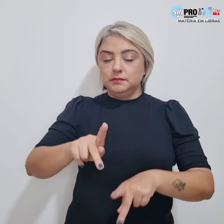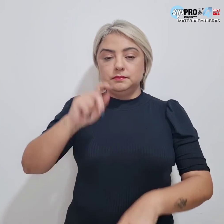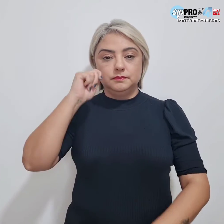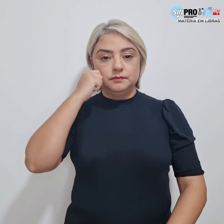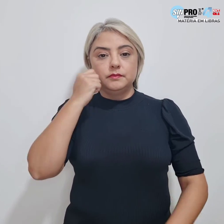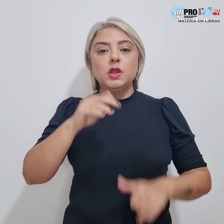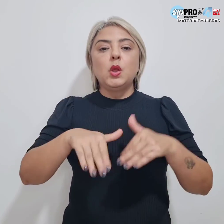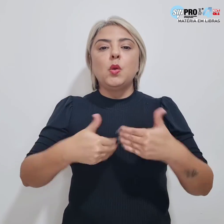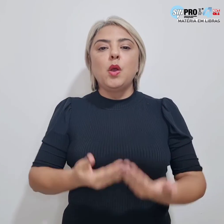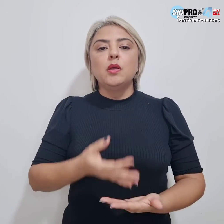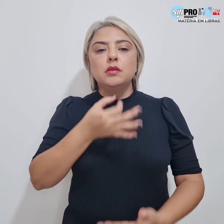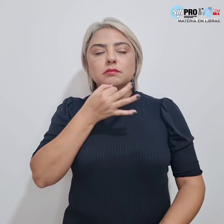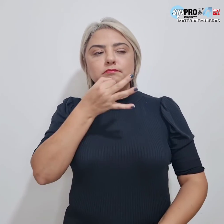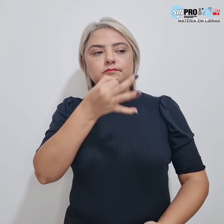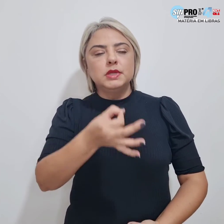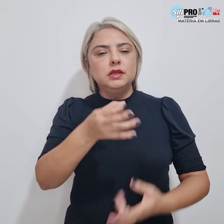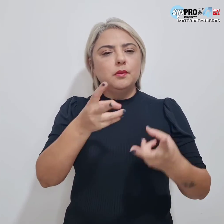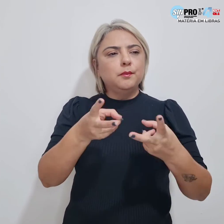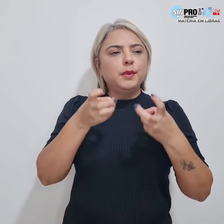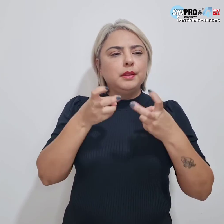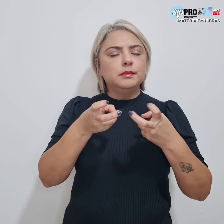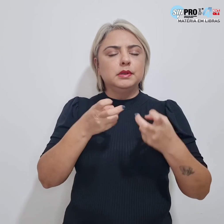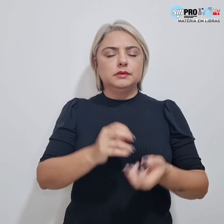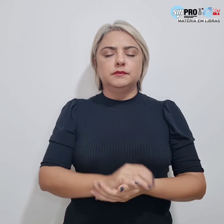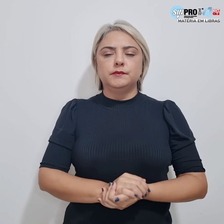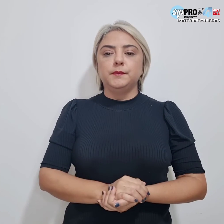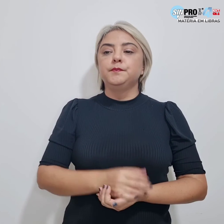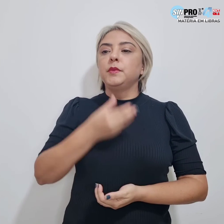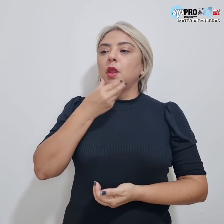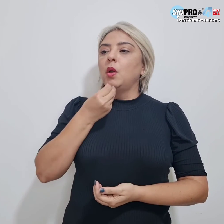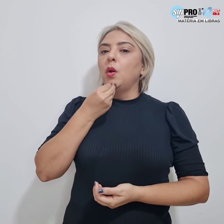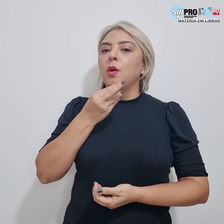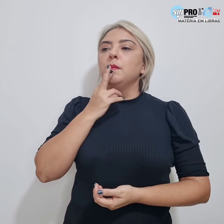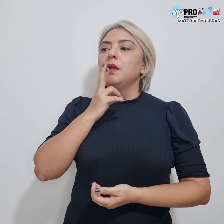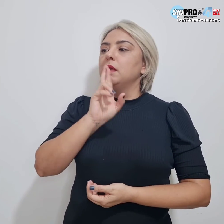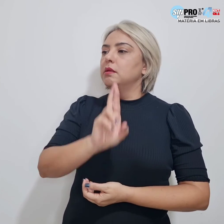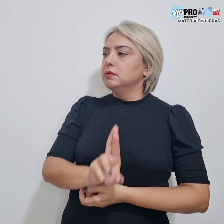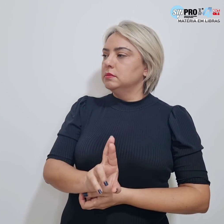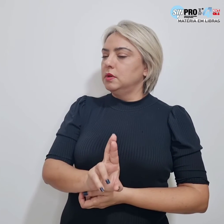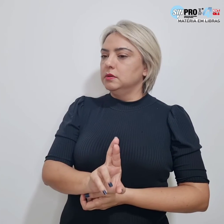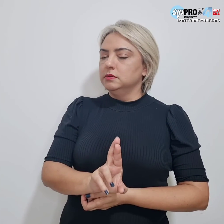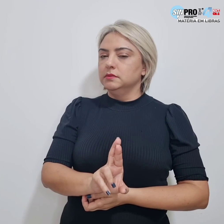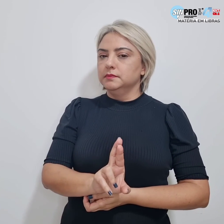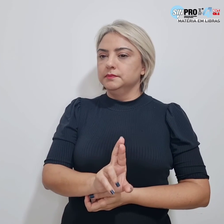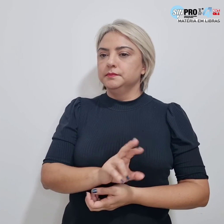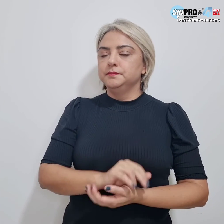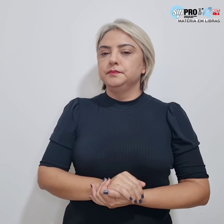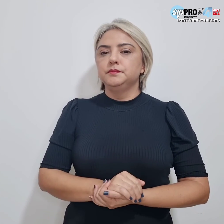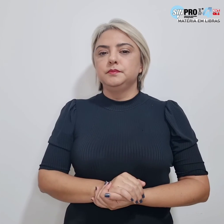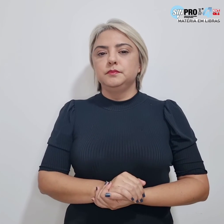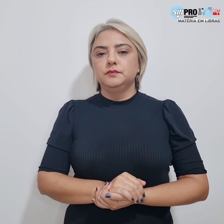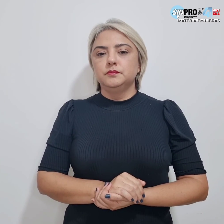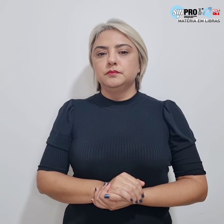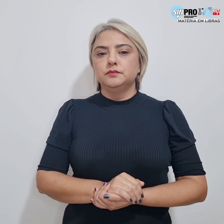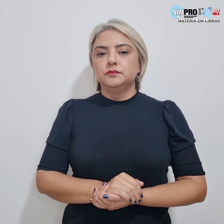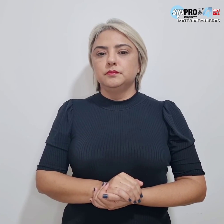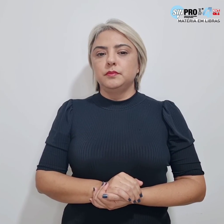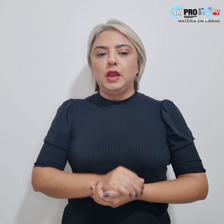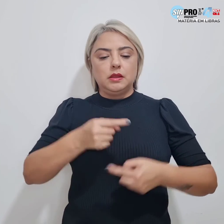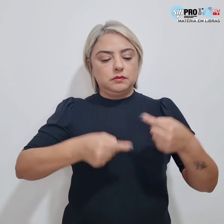a sua perspectiva sobre isso? Ed Carlos Alvino da Silva. As políticas públicas